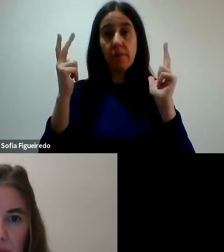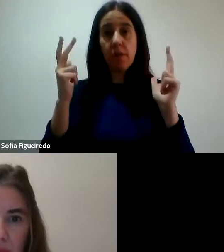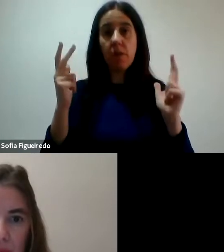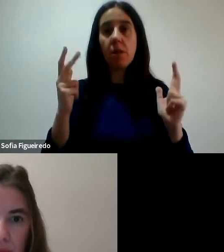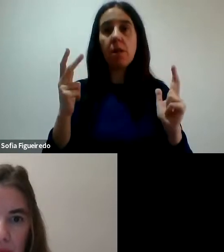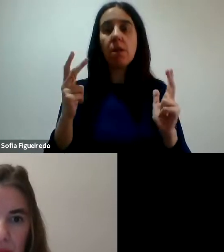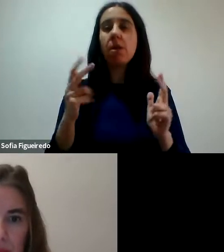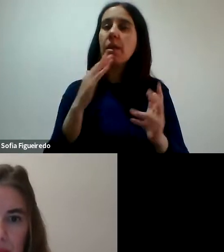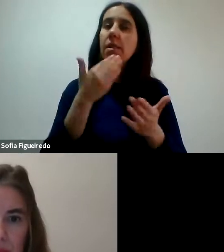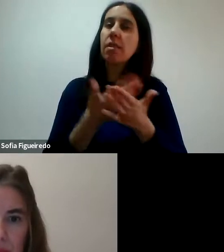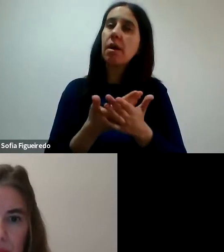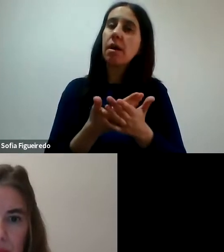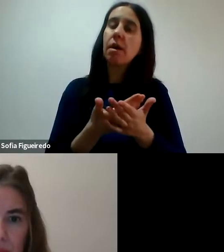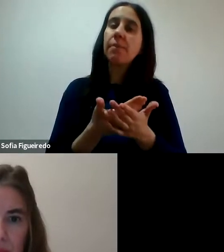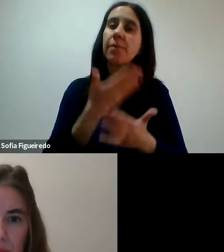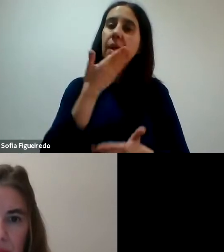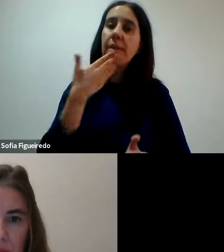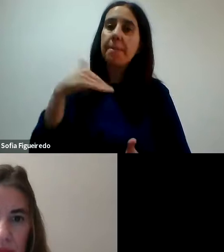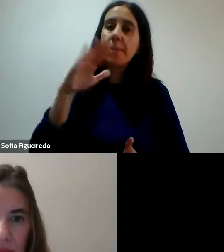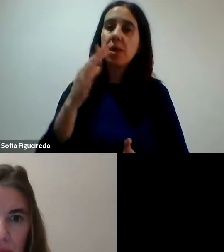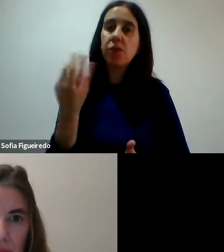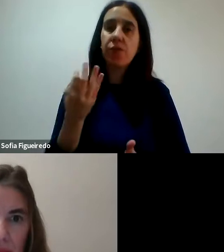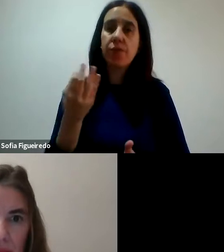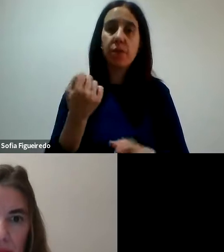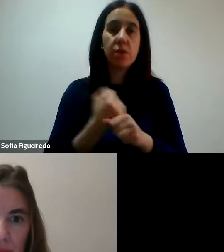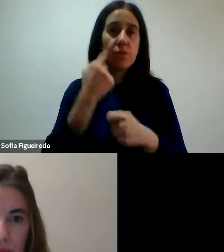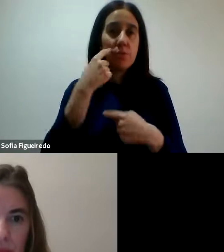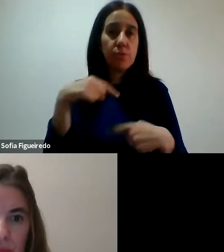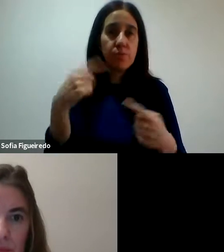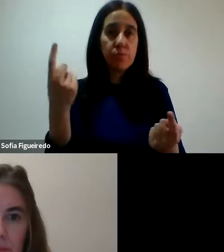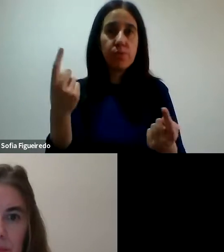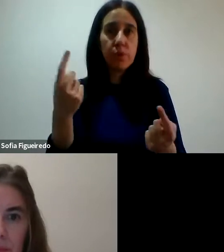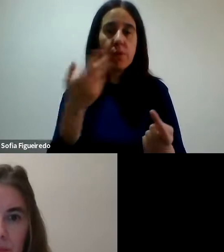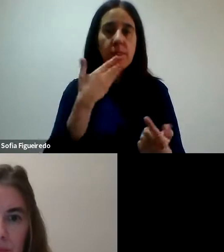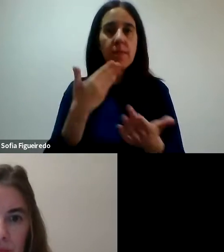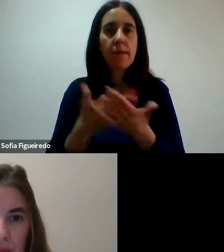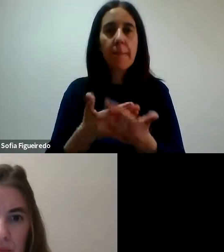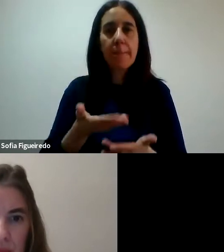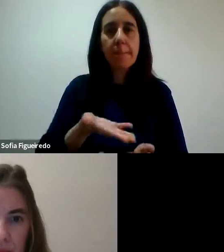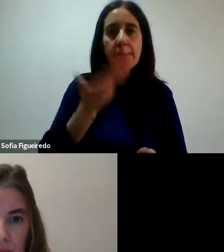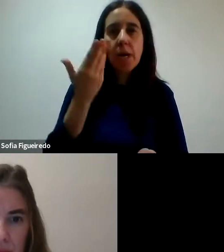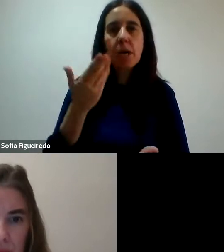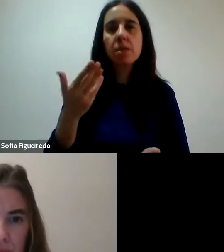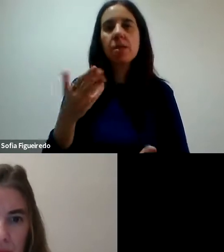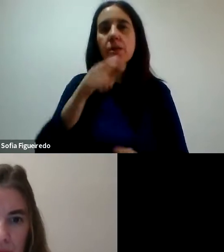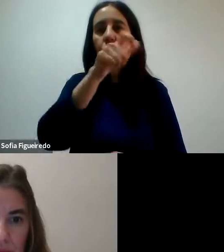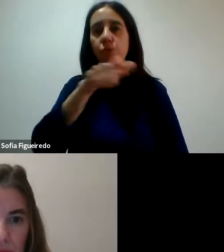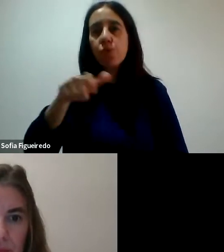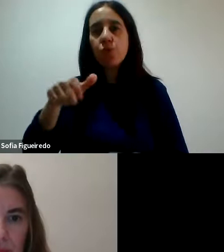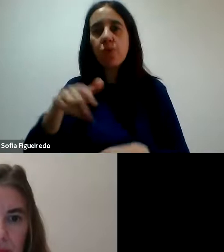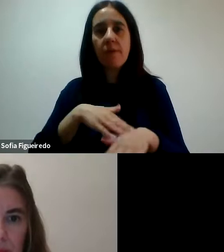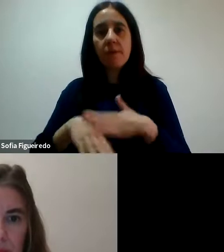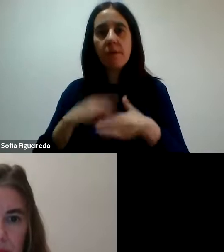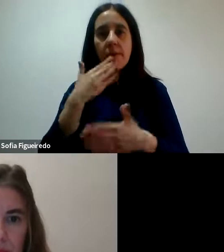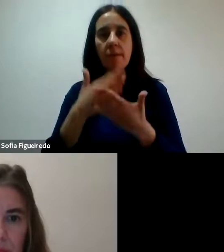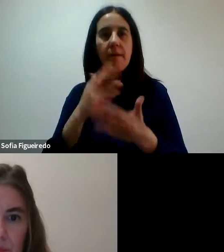lado, criarmos mais eficiência nos serviços públicos, criar mais eficiência, mais desmaterialização, as pessoas fazerem coisas que lhes acrescentam